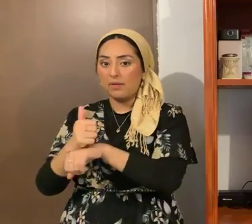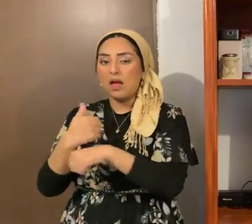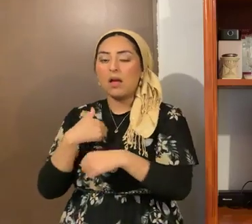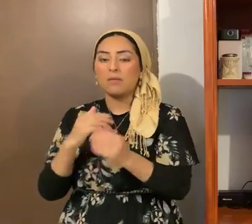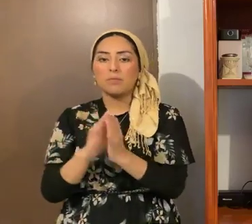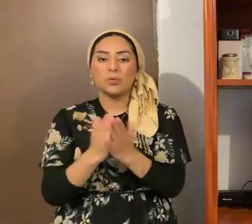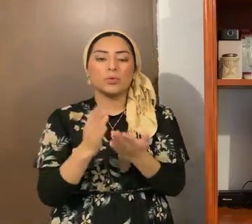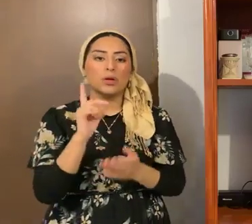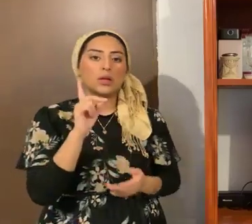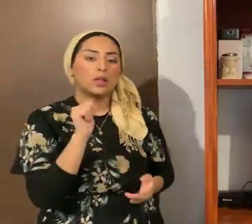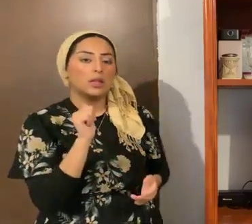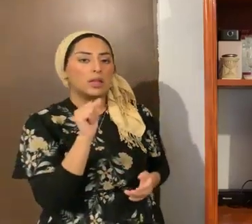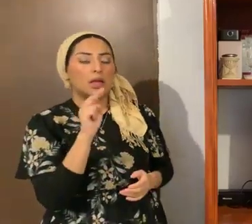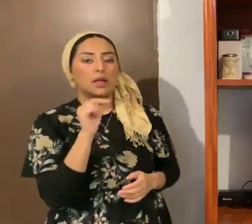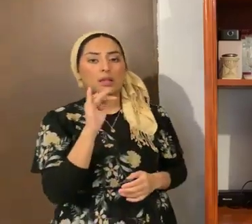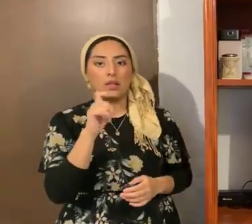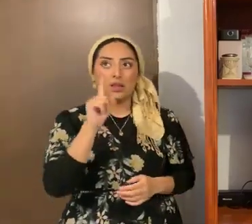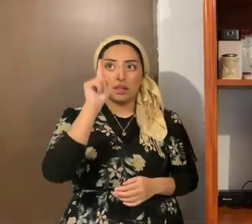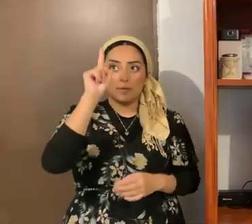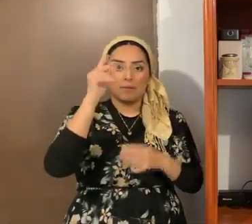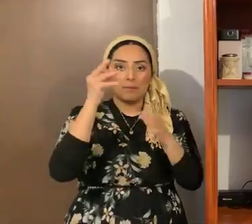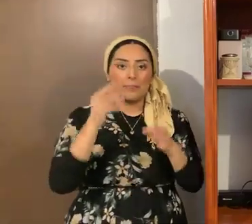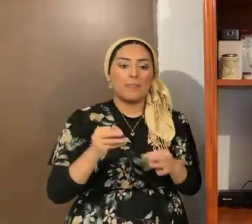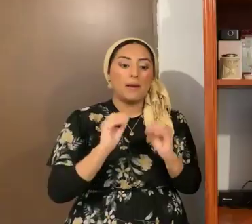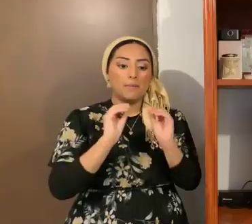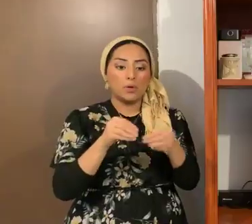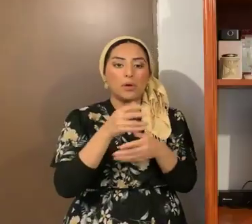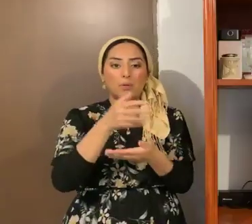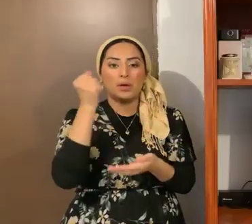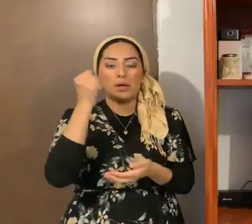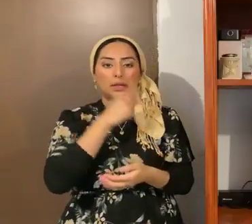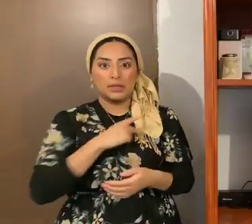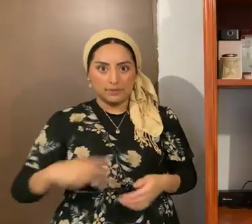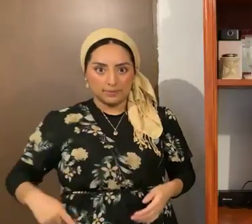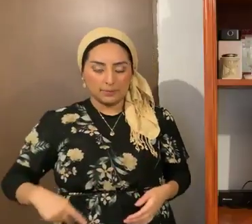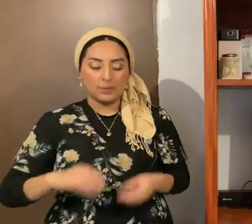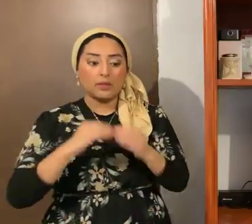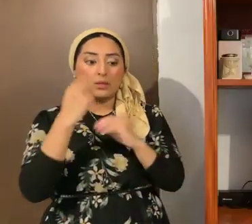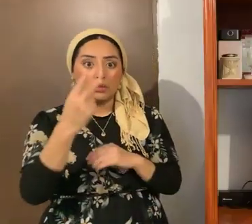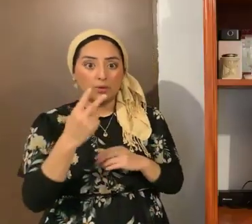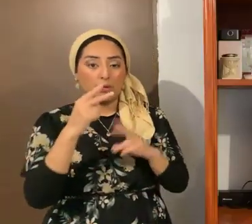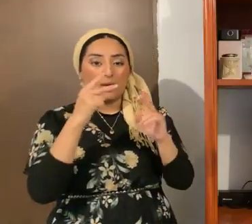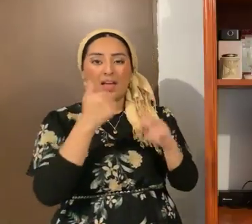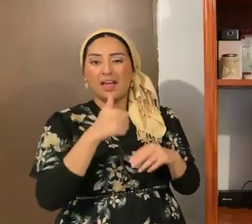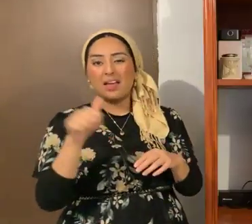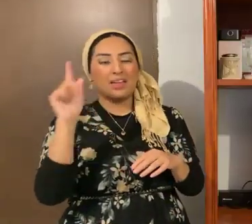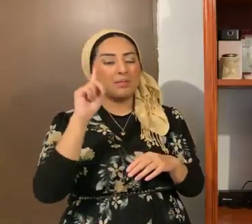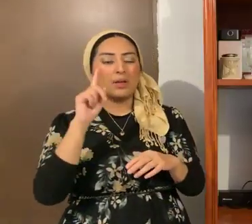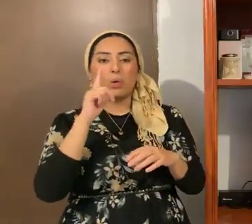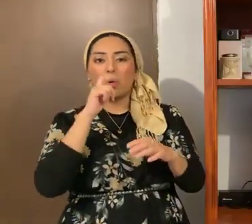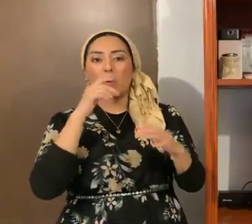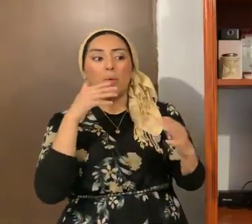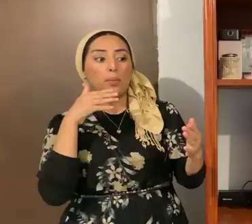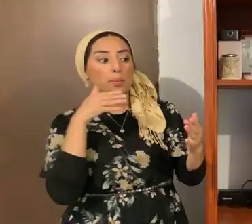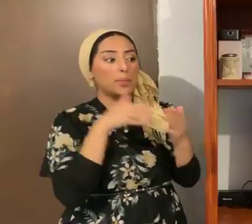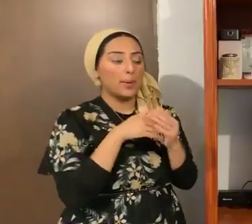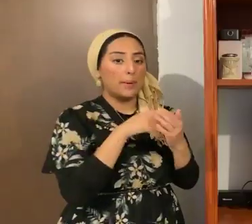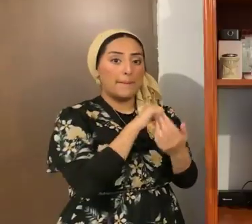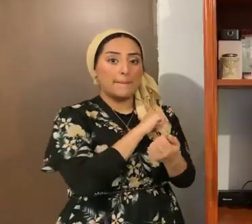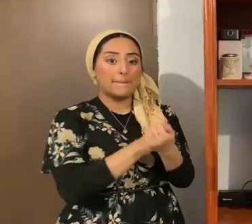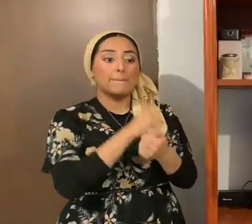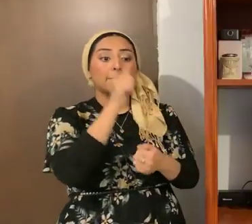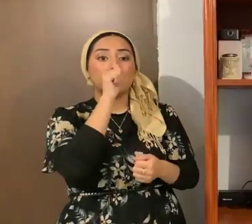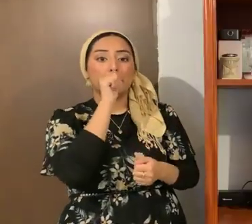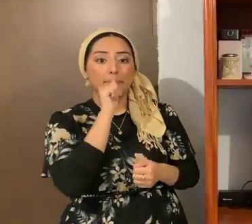de Daniel, ¿te acuerdas? Él pone y quita reyes, amén. 2. De modo que quien se opone a la autoridad, a lo establecido por Elohim,